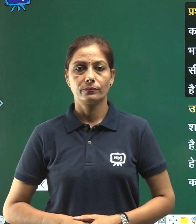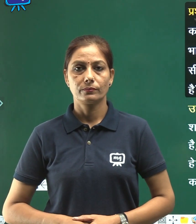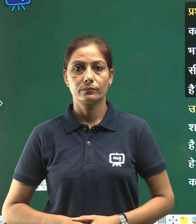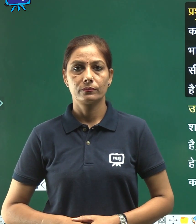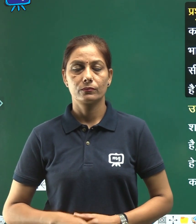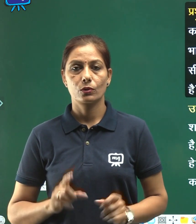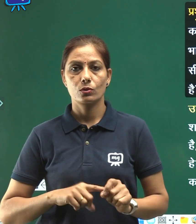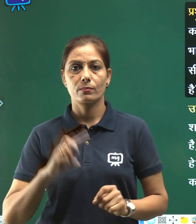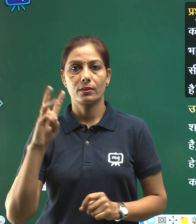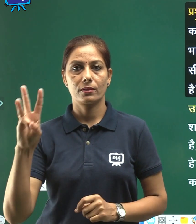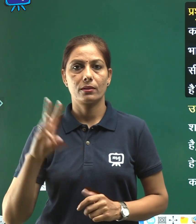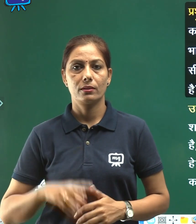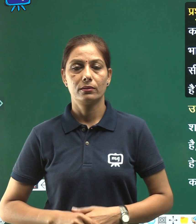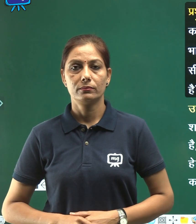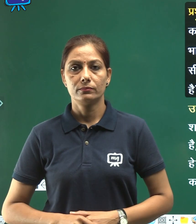प्रश्न 13,